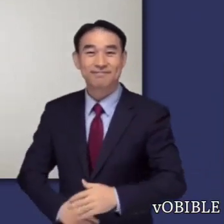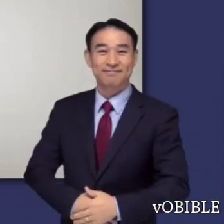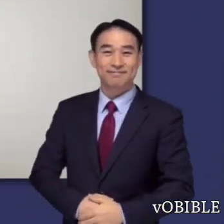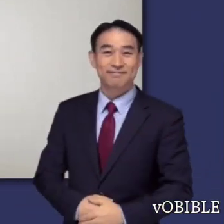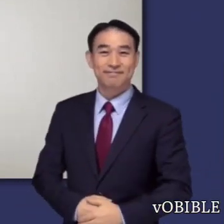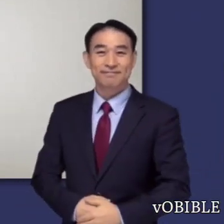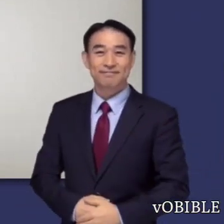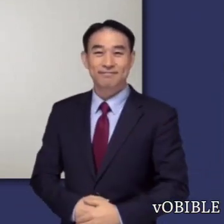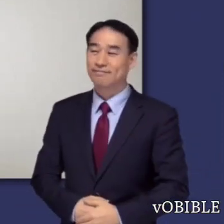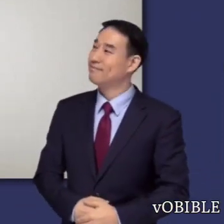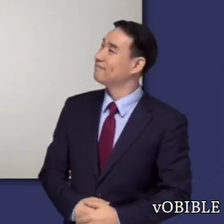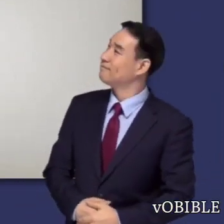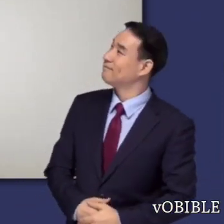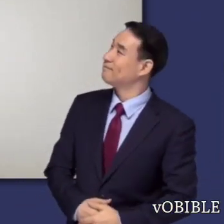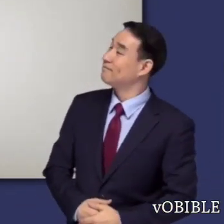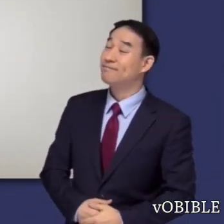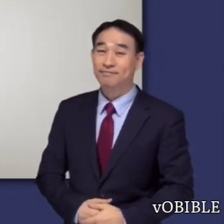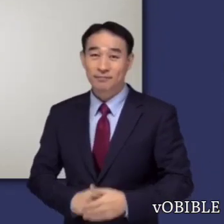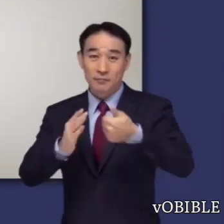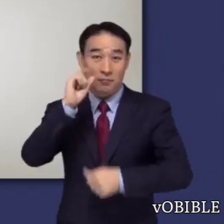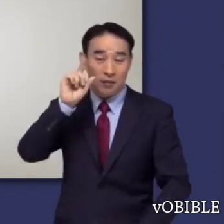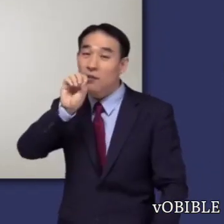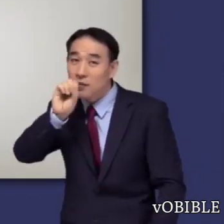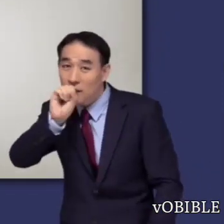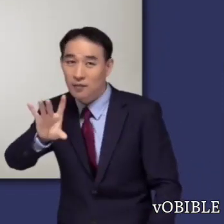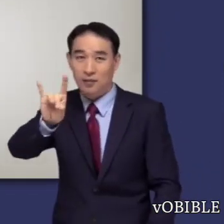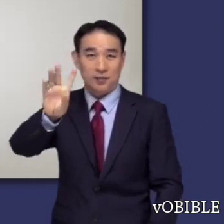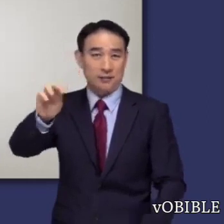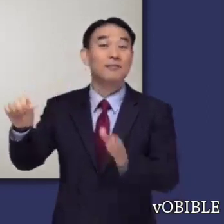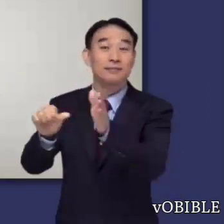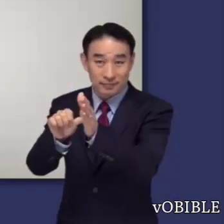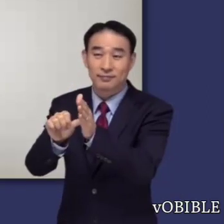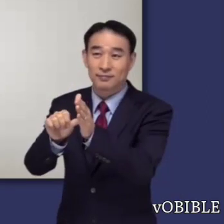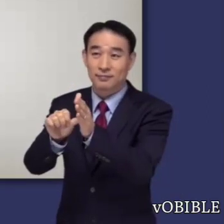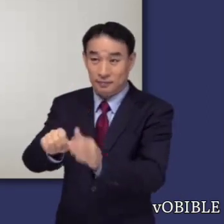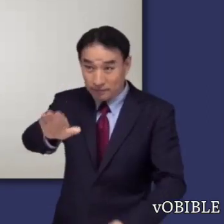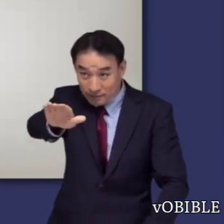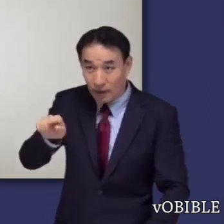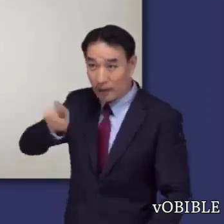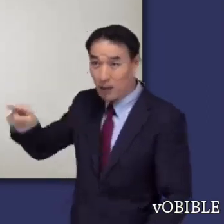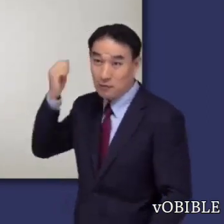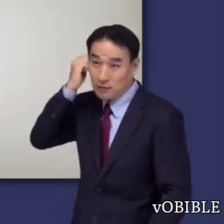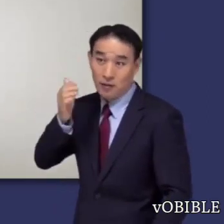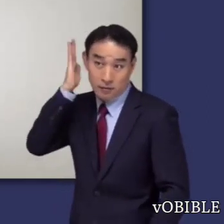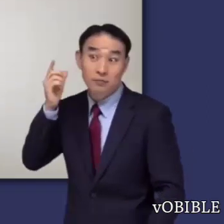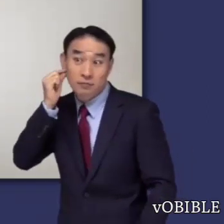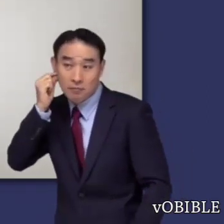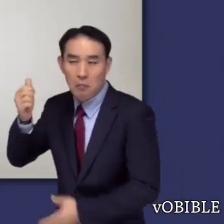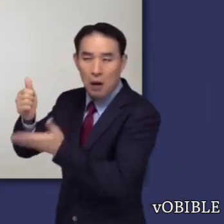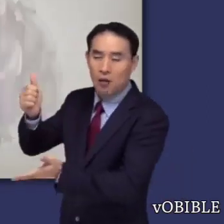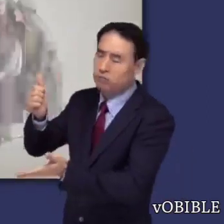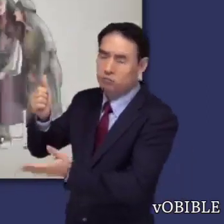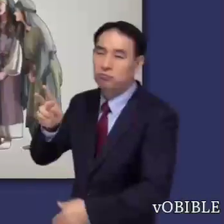第五章，保罗告诉提摩太要把年长男子当作父亲，年轻人当作兄弟，要把年长